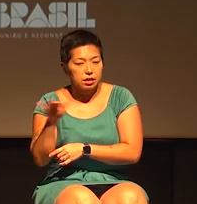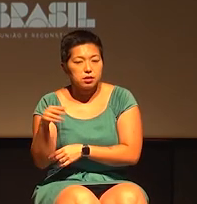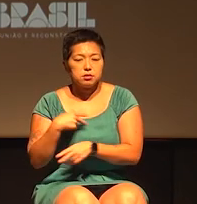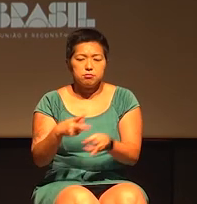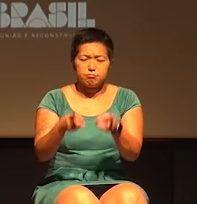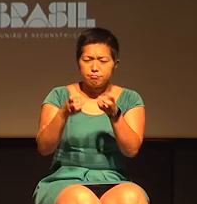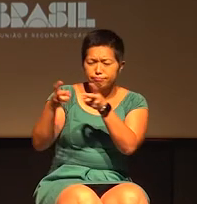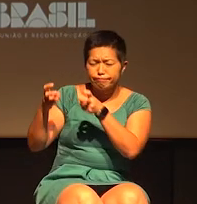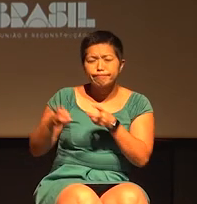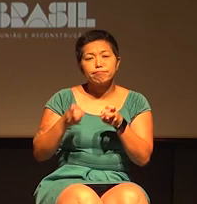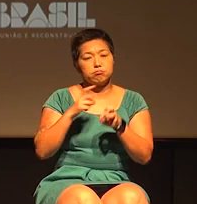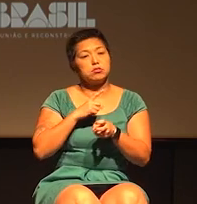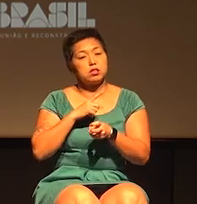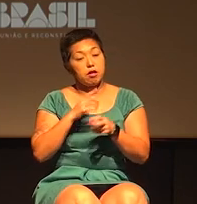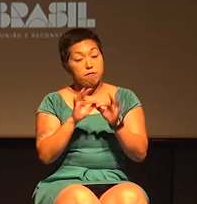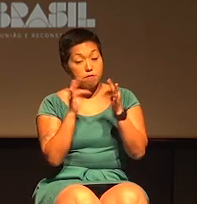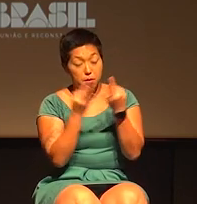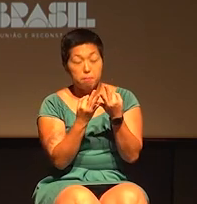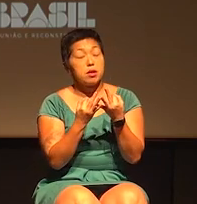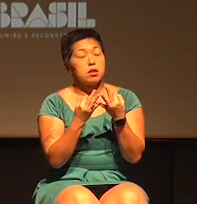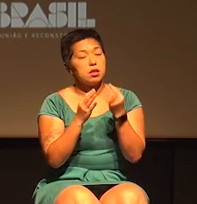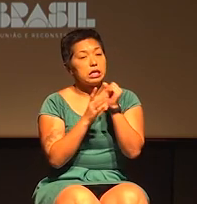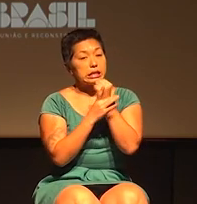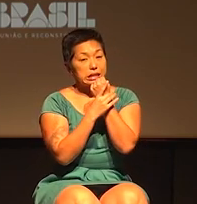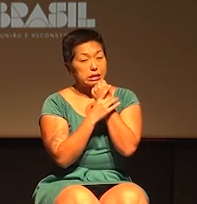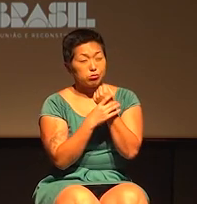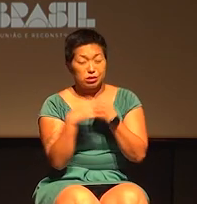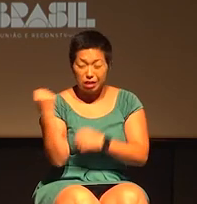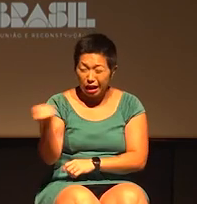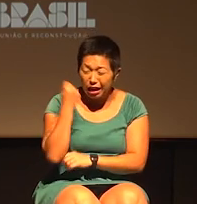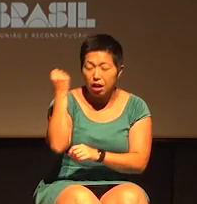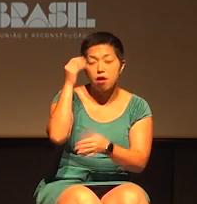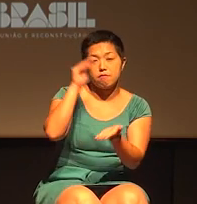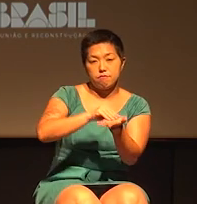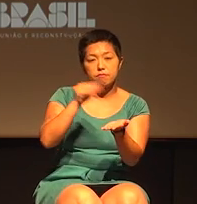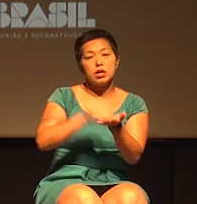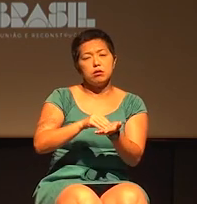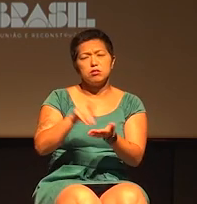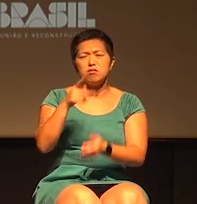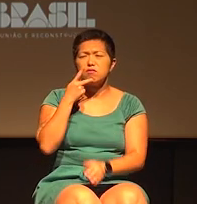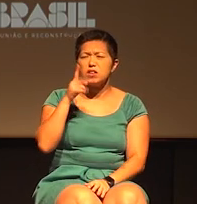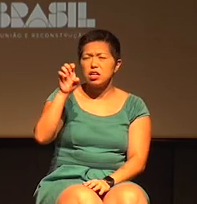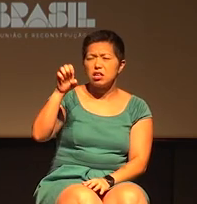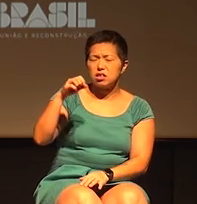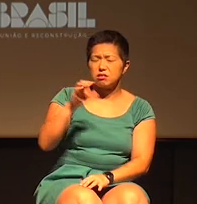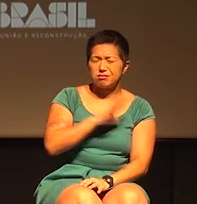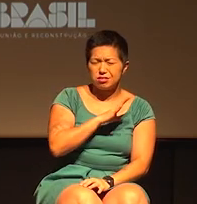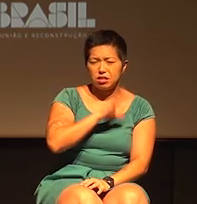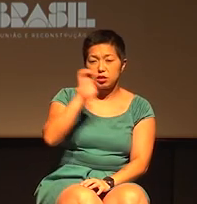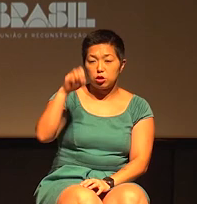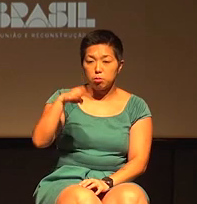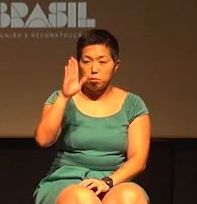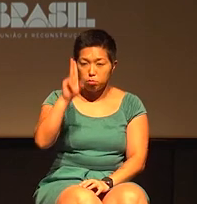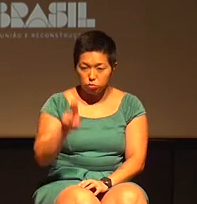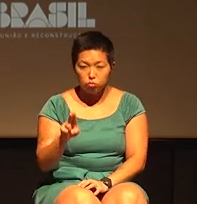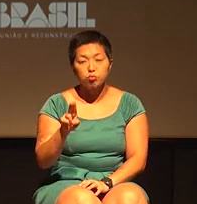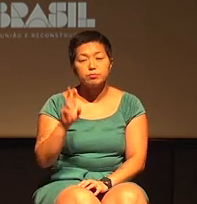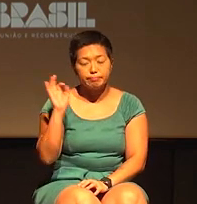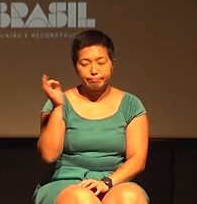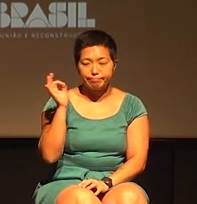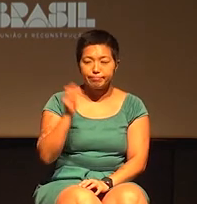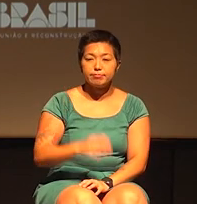descobriu que tinha família com insegurança grave lá em Embu eh eu falei foi por você né Soninha eh então